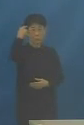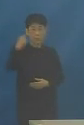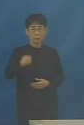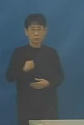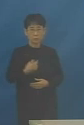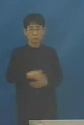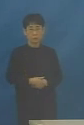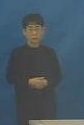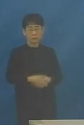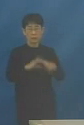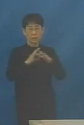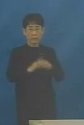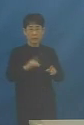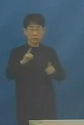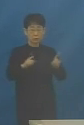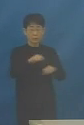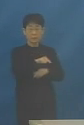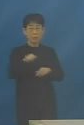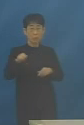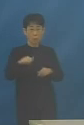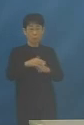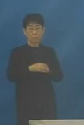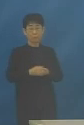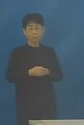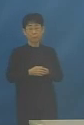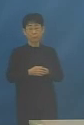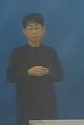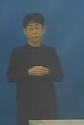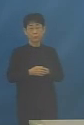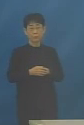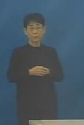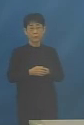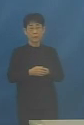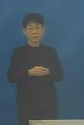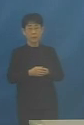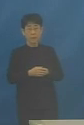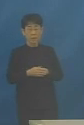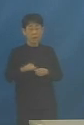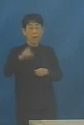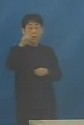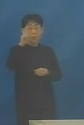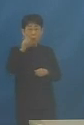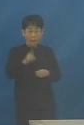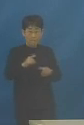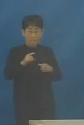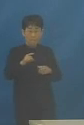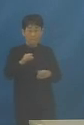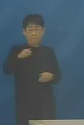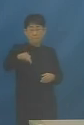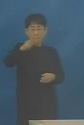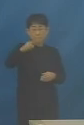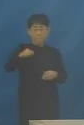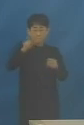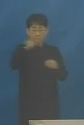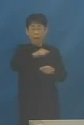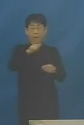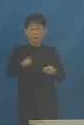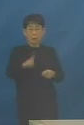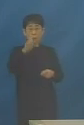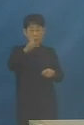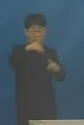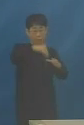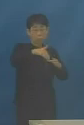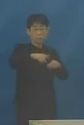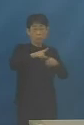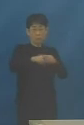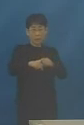以前いたしましてもこういうあの1パースマーボーとというあのアメリカの判例に基づきまして幸